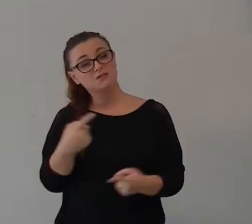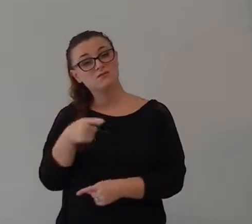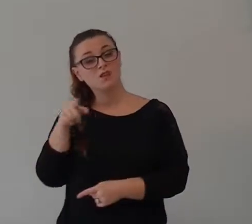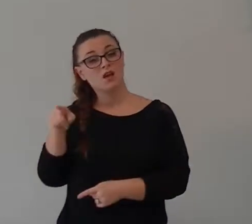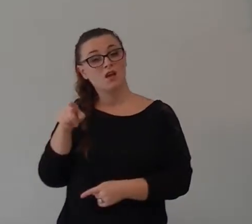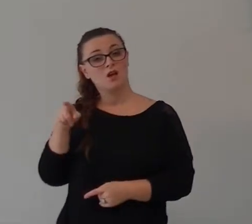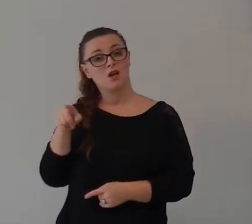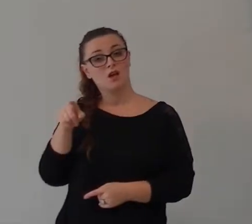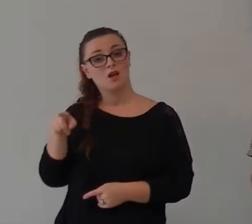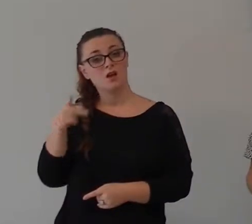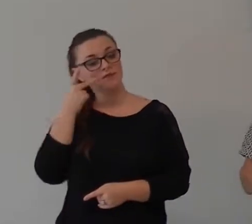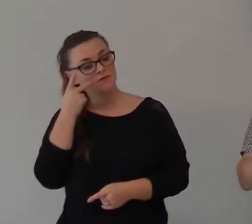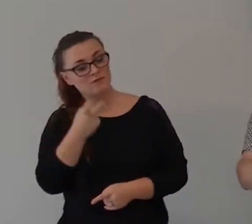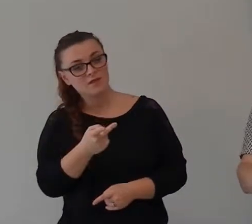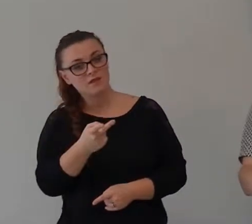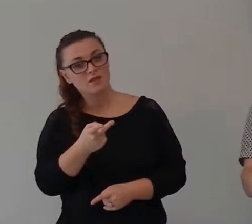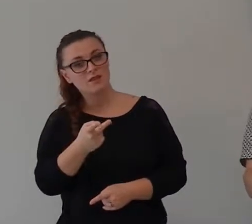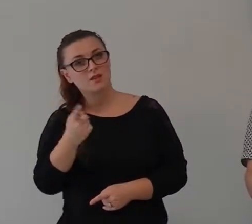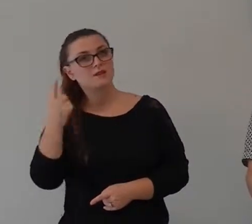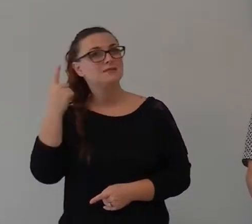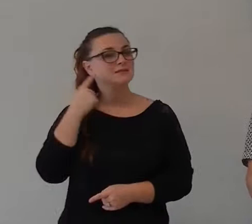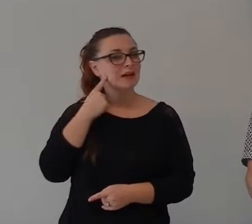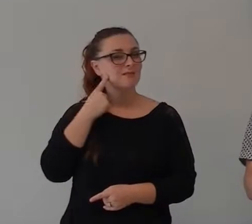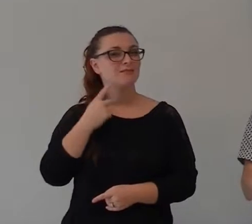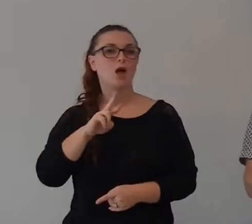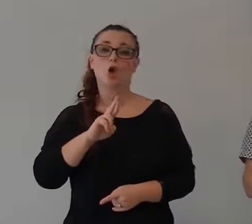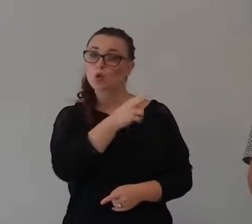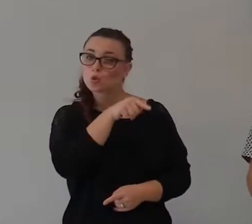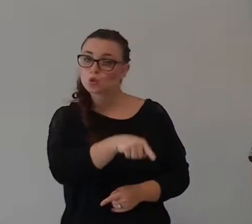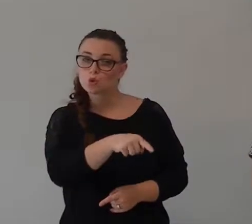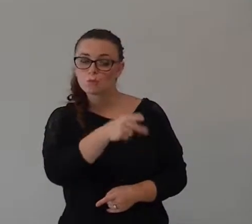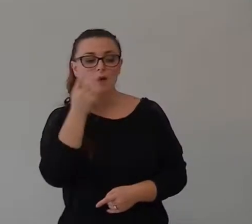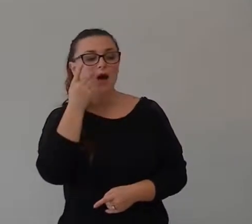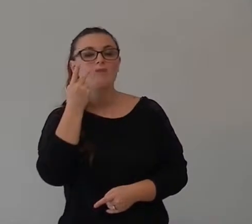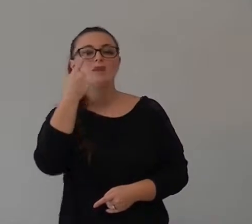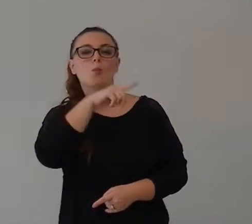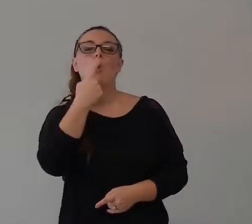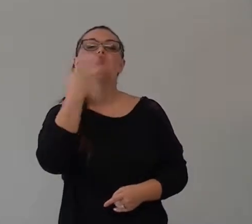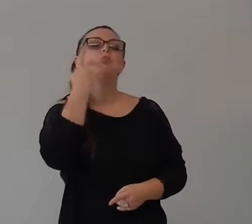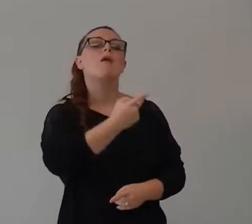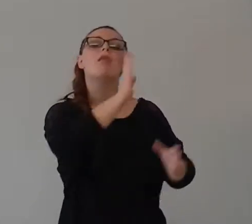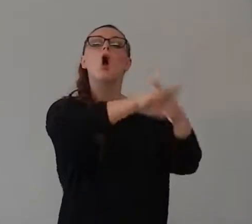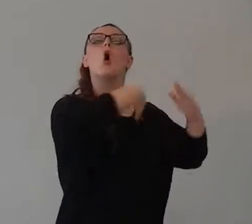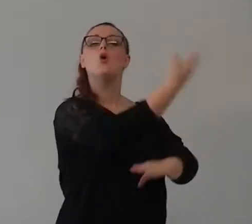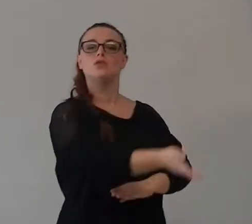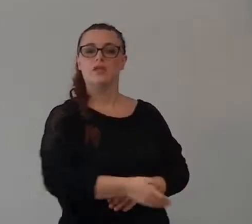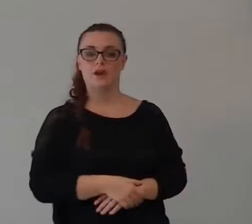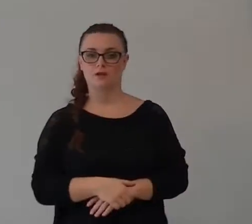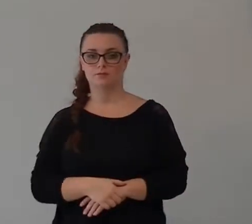oltre ciò che vede e ciò che sente di Ruth. Perché quello che vede e sente di Ruth non si è fermato